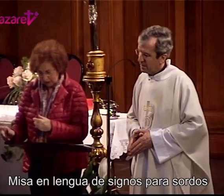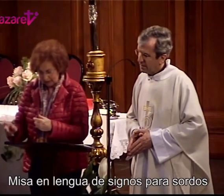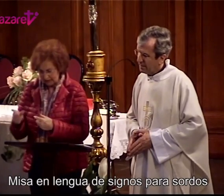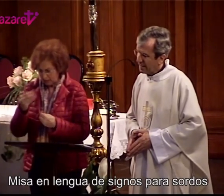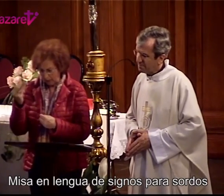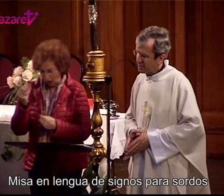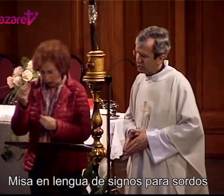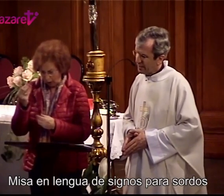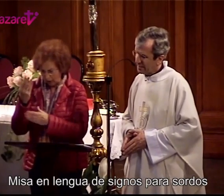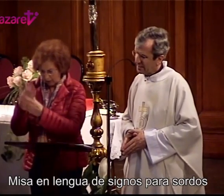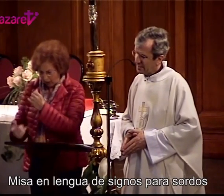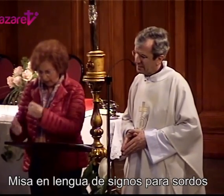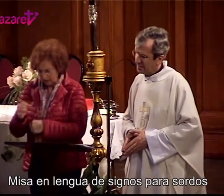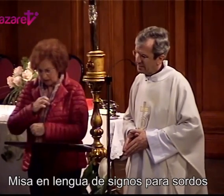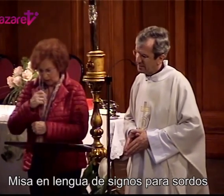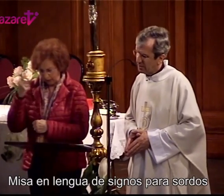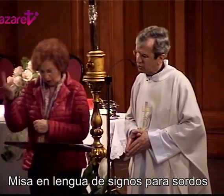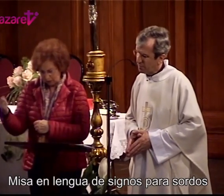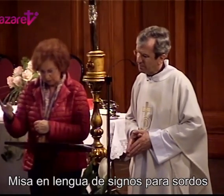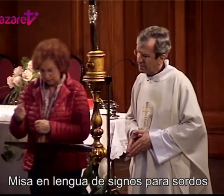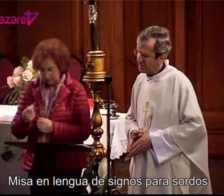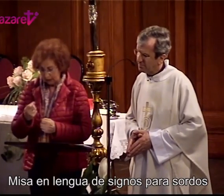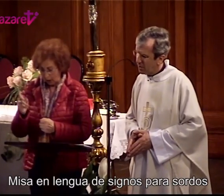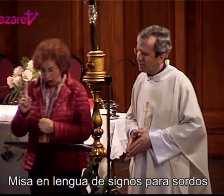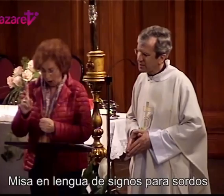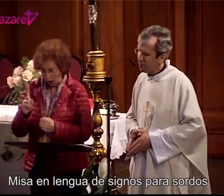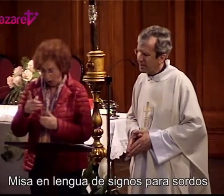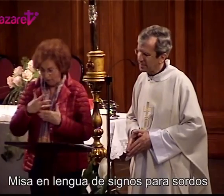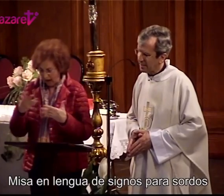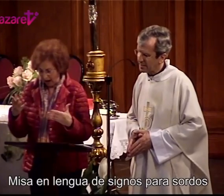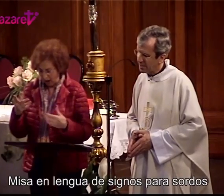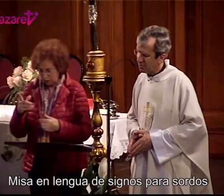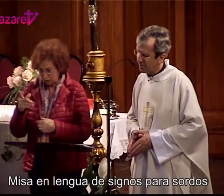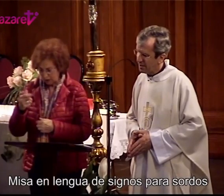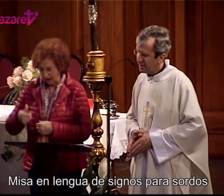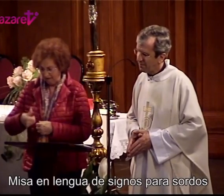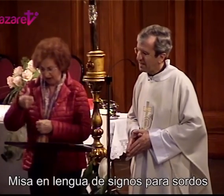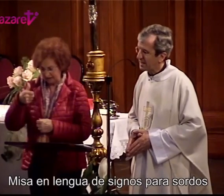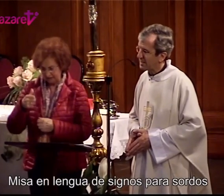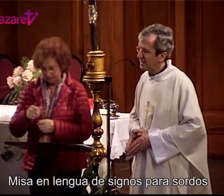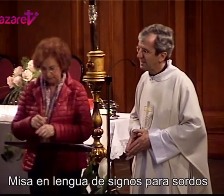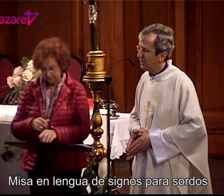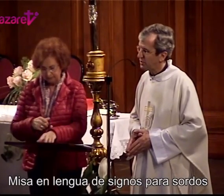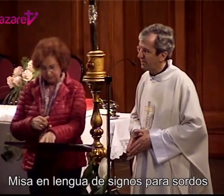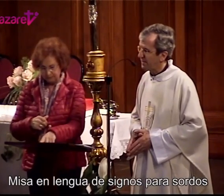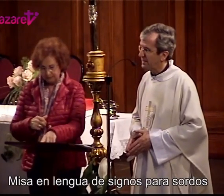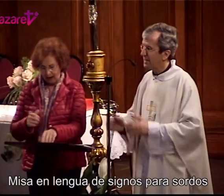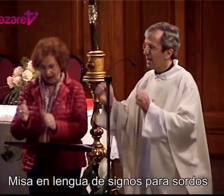de las personas, de los hombres. Mejor es refugiarse en el Señor que fiarse de los jefes.